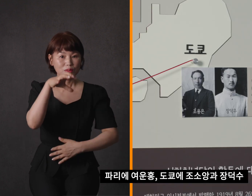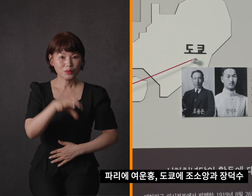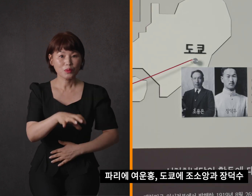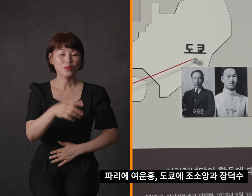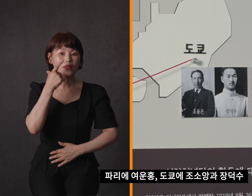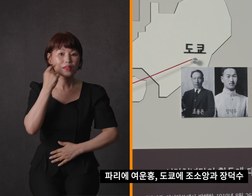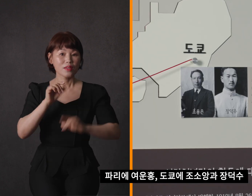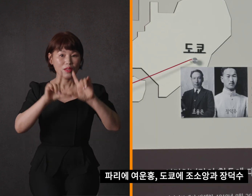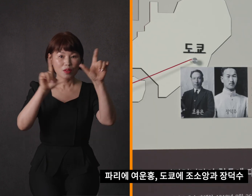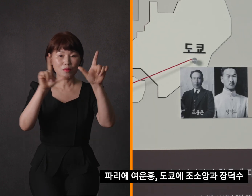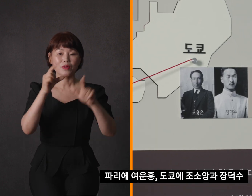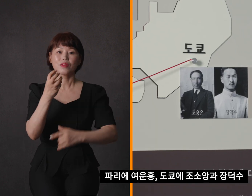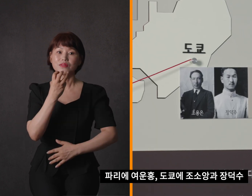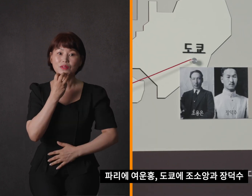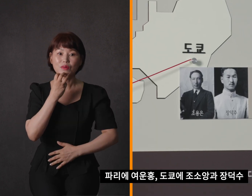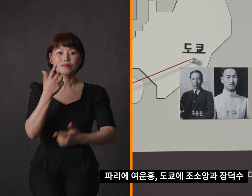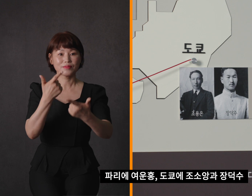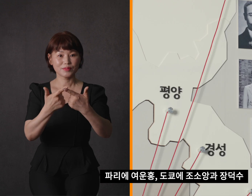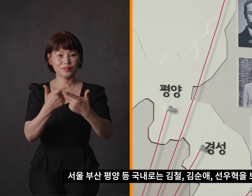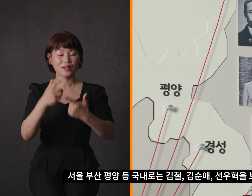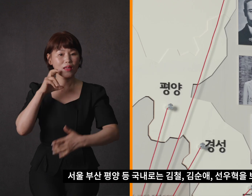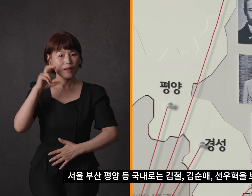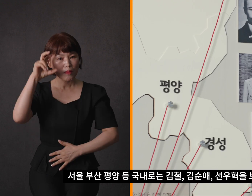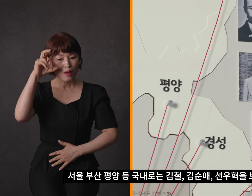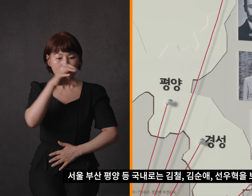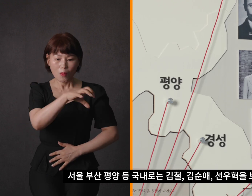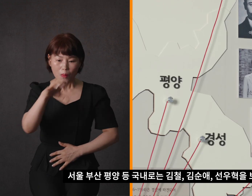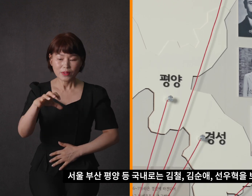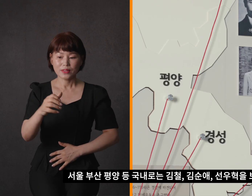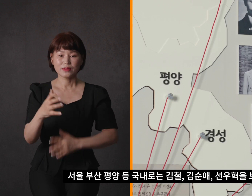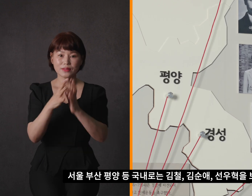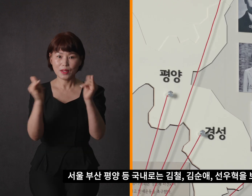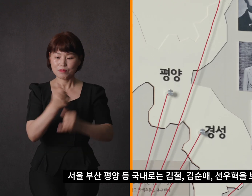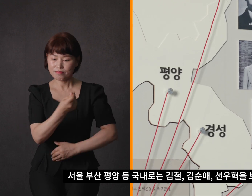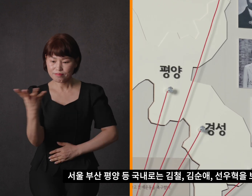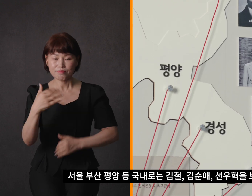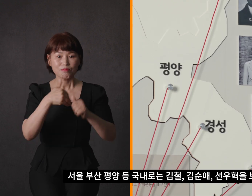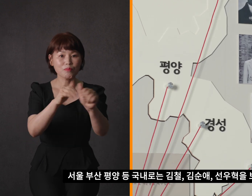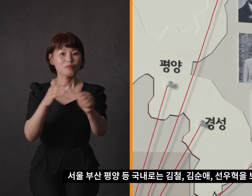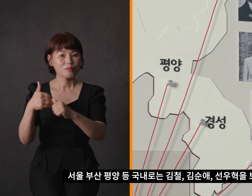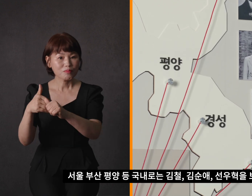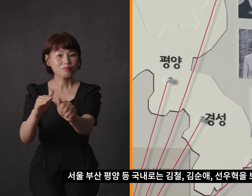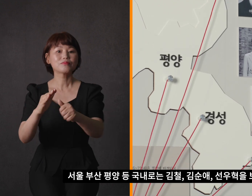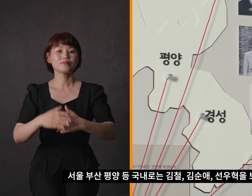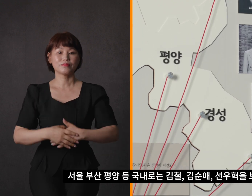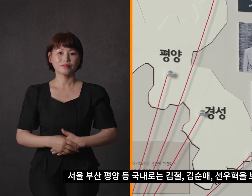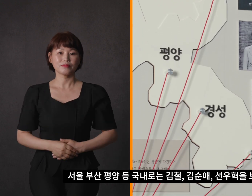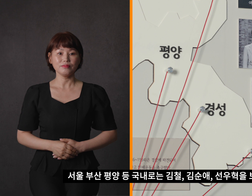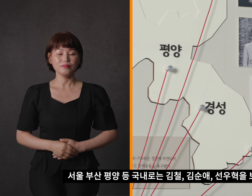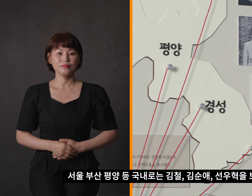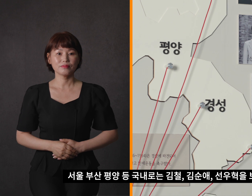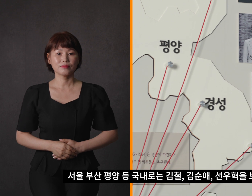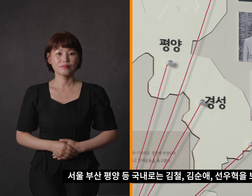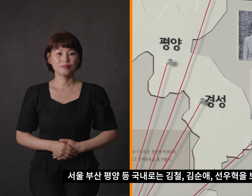여훈홍, 도쿄의 조소왕과 장덕수, 서울, 부산, 평양 등지의 국내로는 김철,